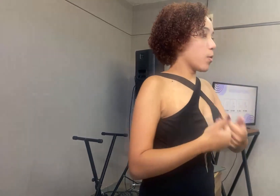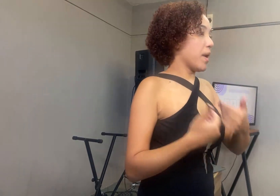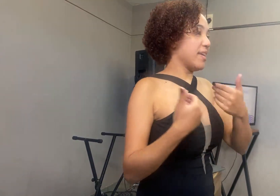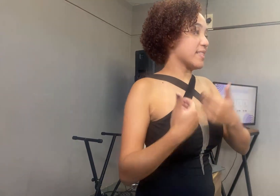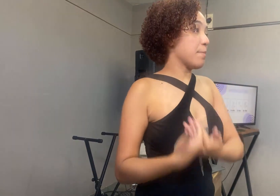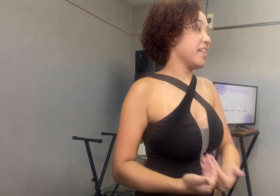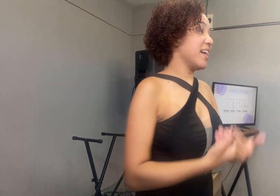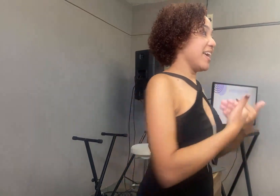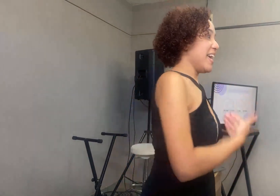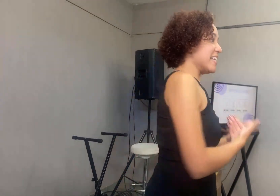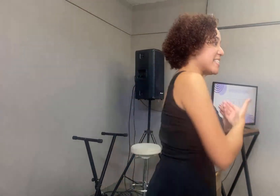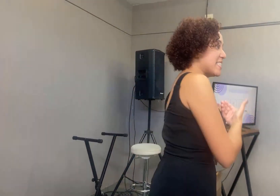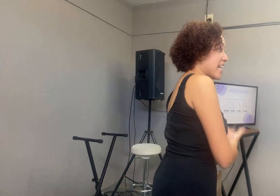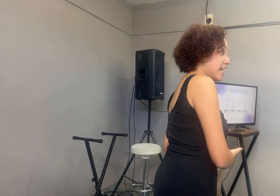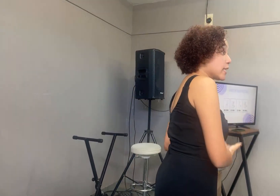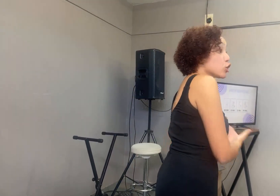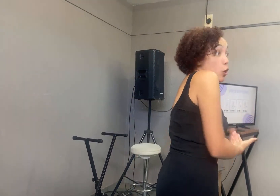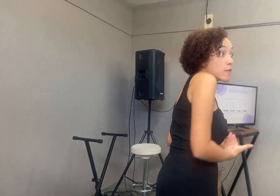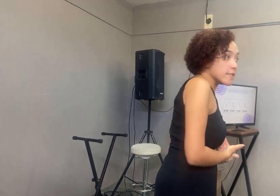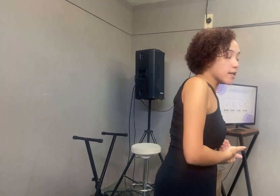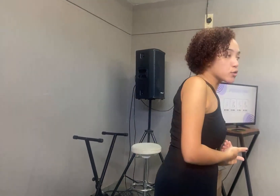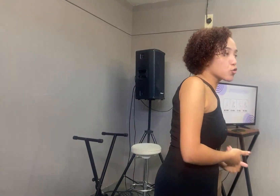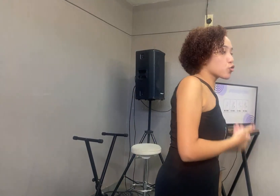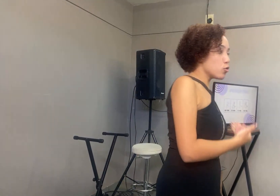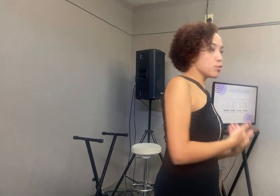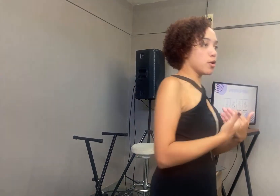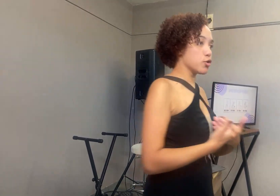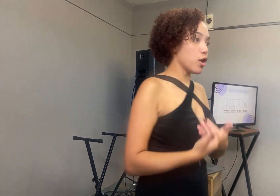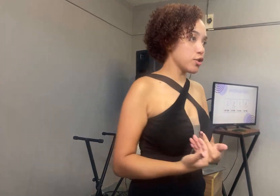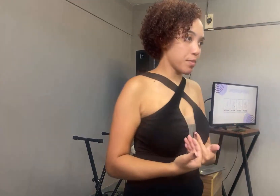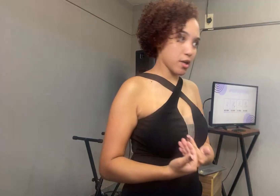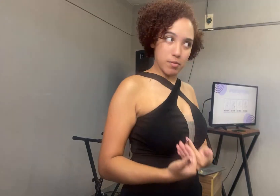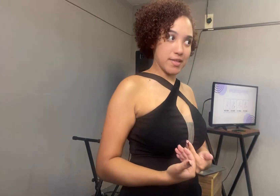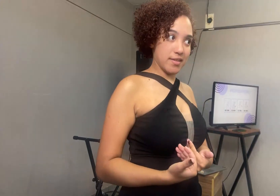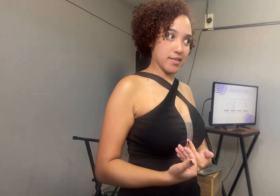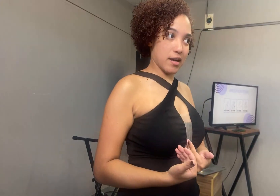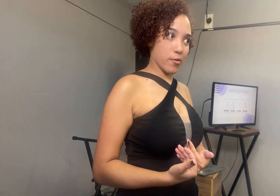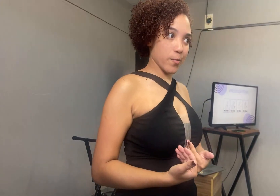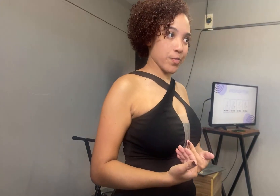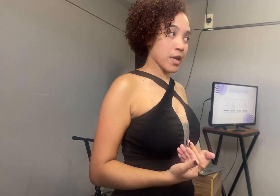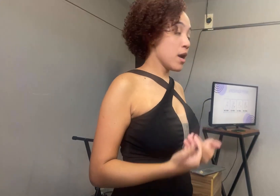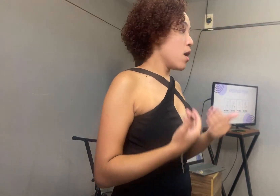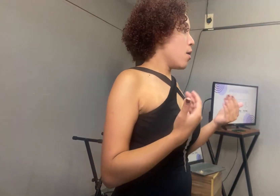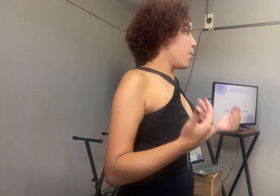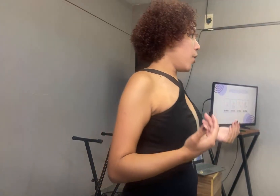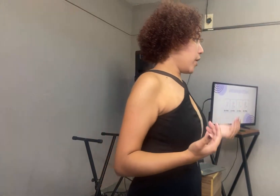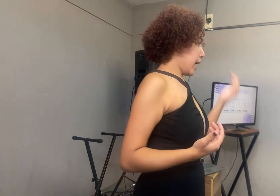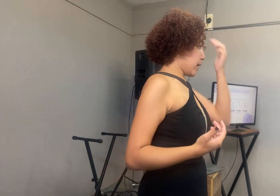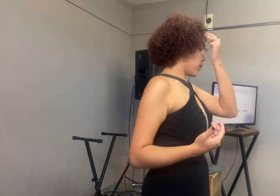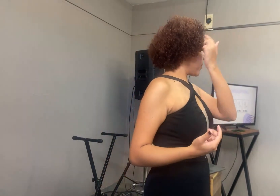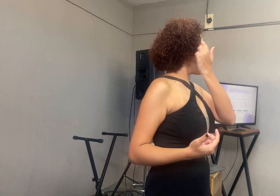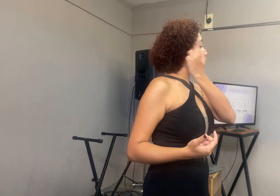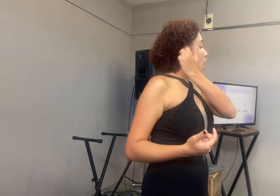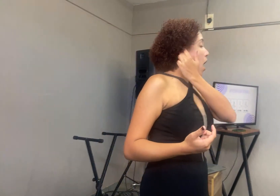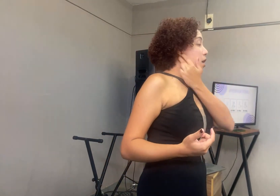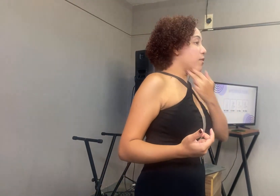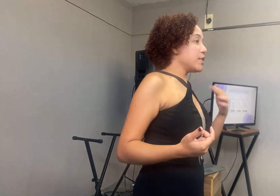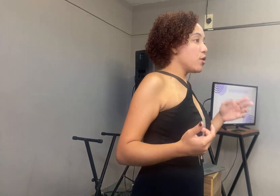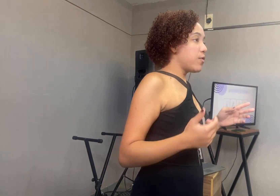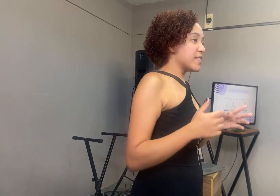nome é Isabela Estrela dos Santos, os meus dois sobrenomes têm sinal. Porém, ao invés de eu fazer